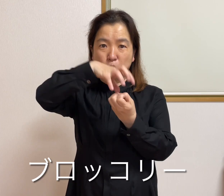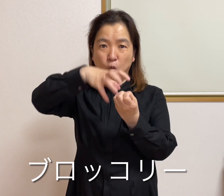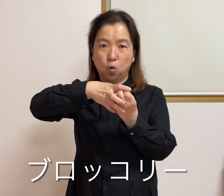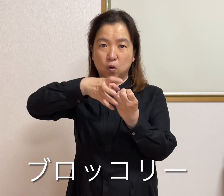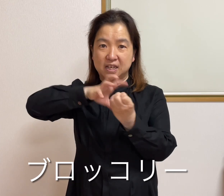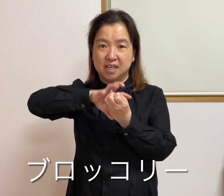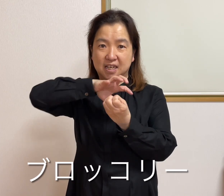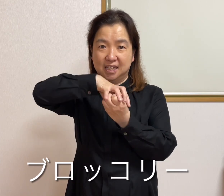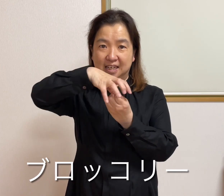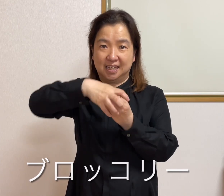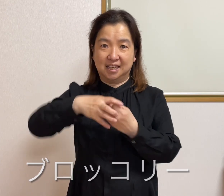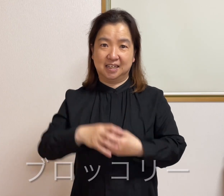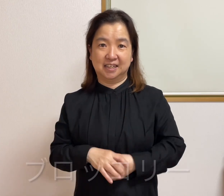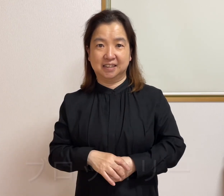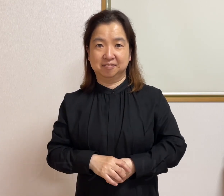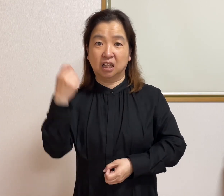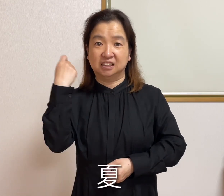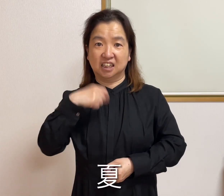ッコリー、夏、